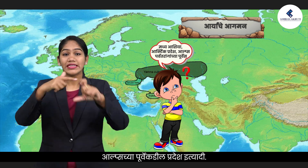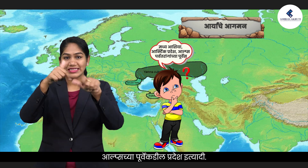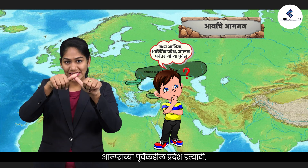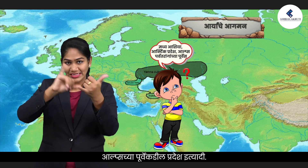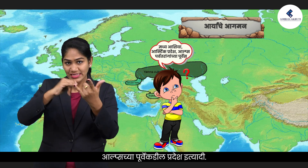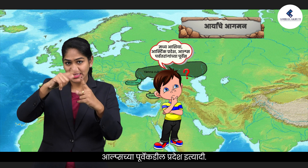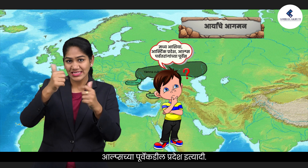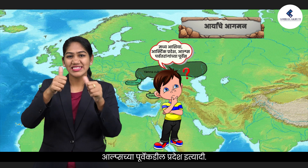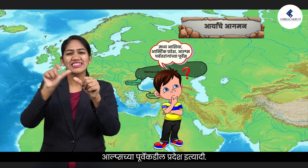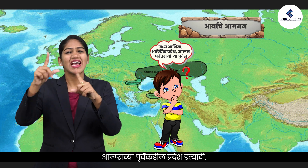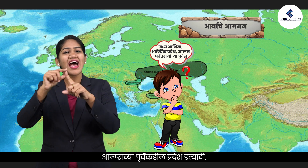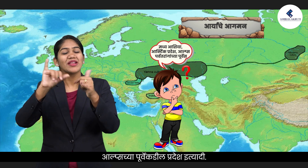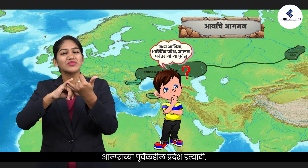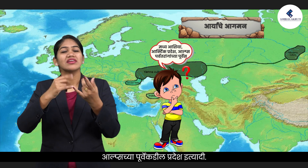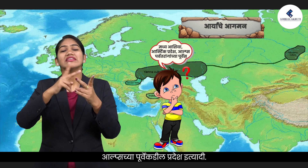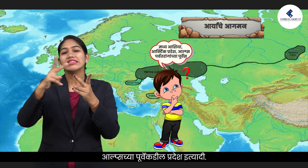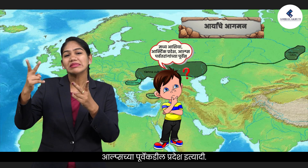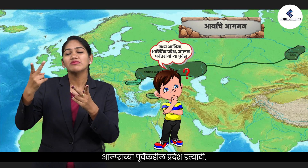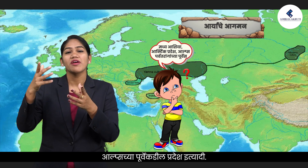आल्प्सच्या पूर्वेकडील प्रदेश इत्यादी.